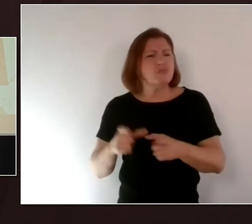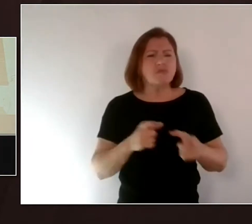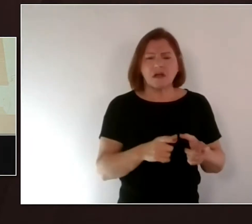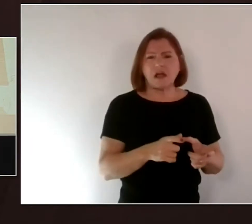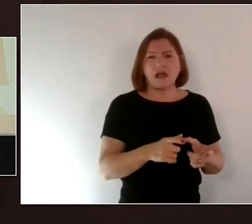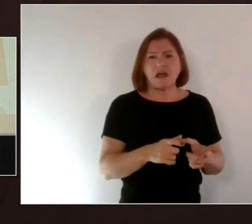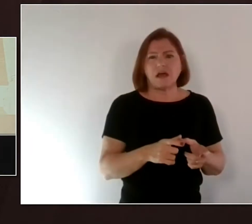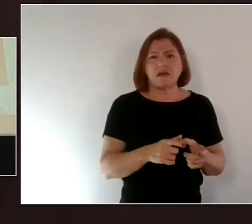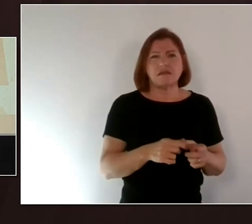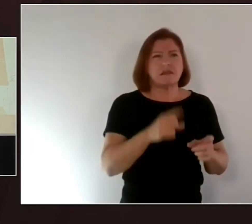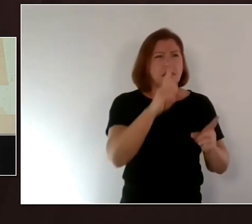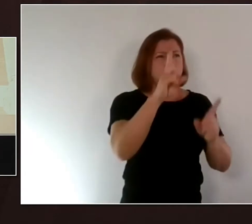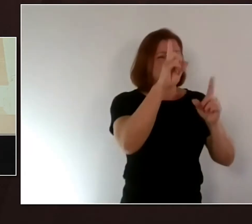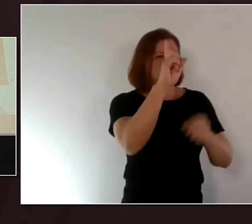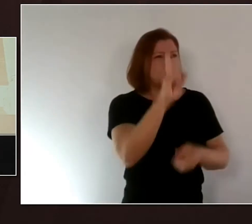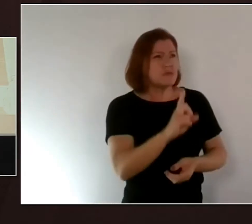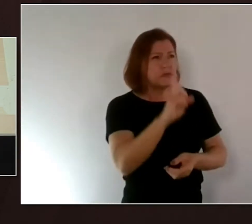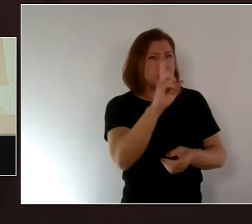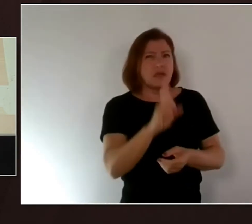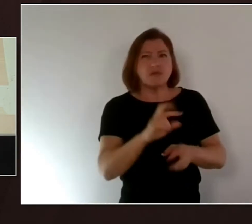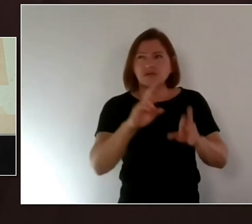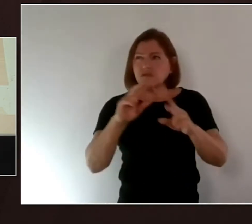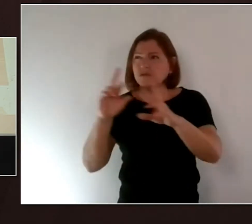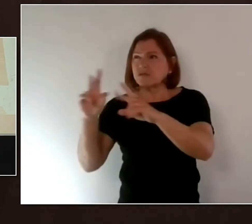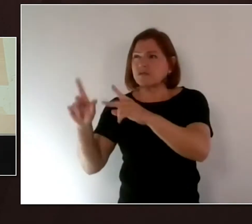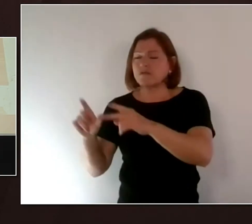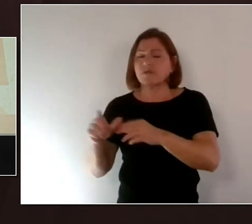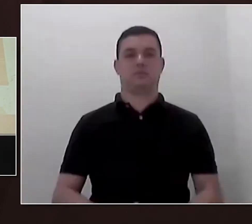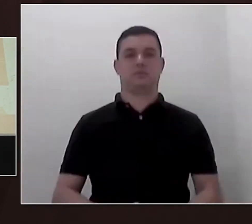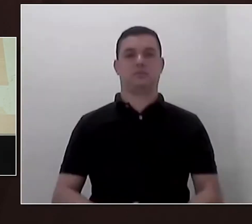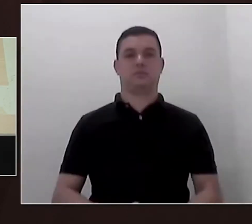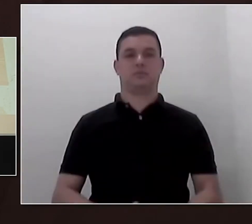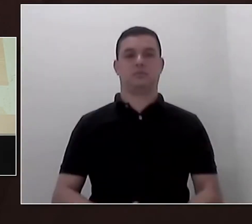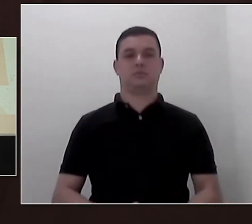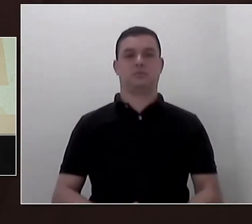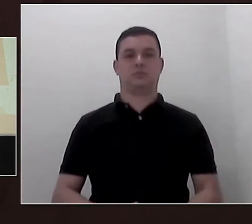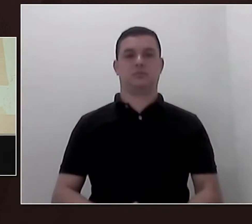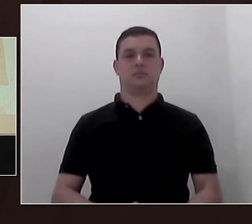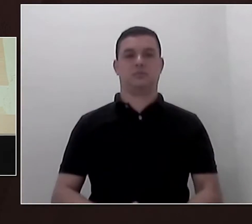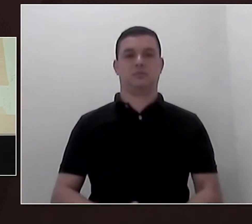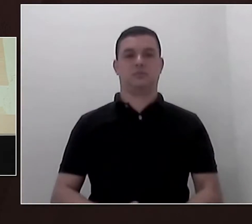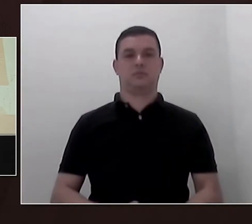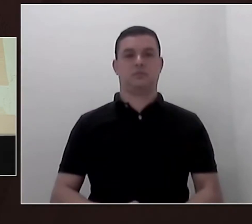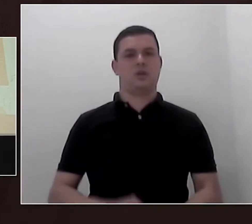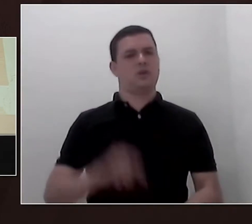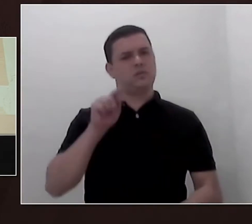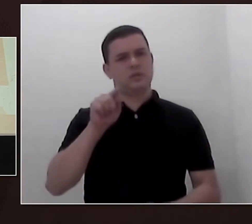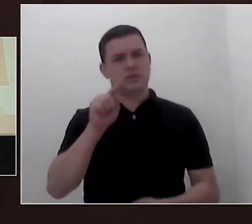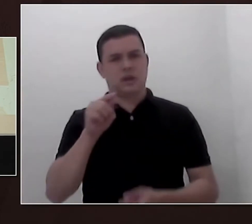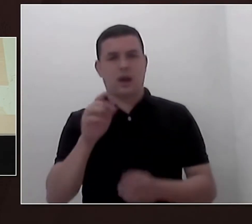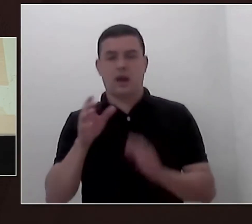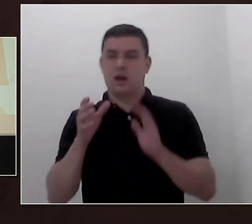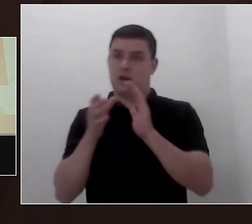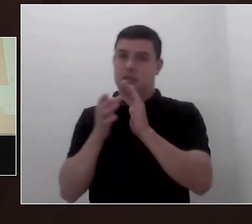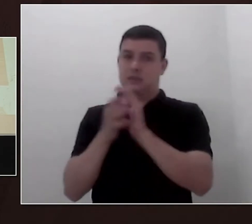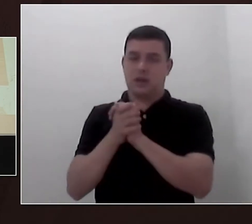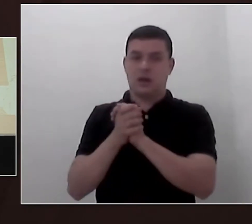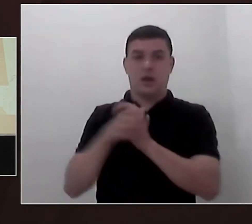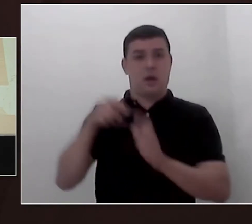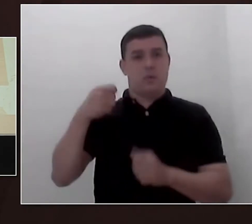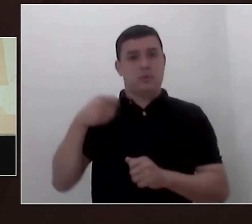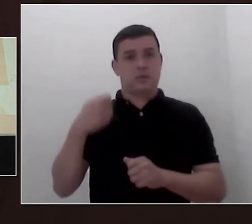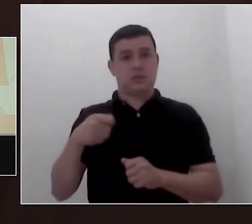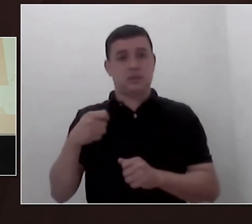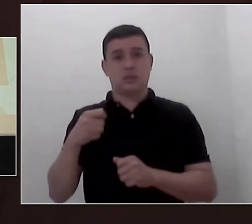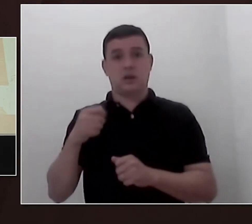deuses tinha um seu templo. E você ofereceria, né, se você quer casar, vai para um templo de uma deusa